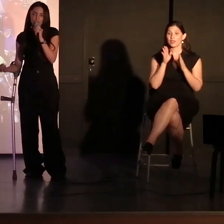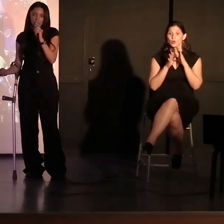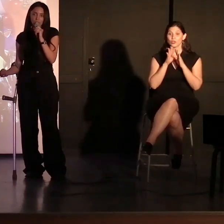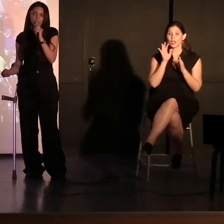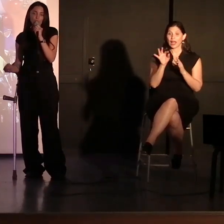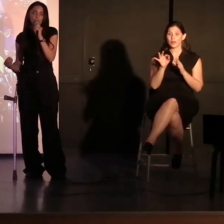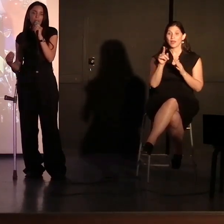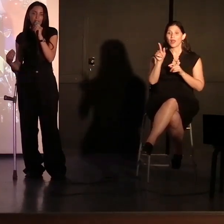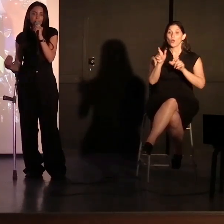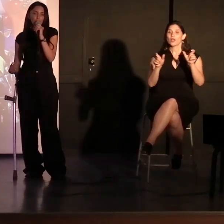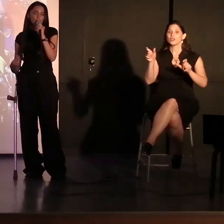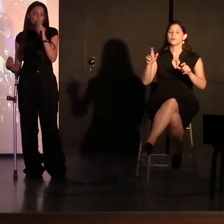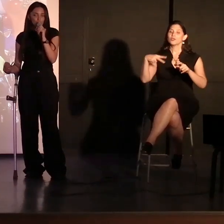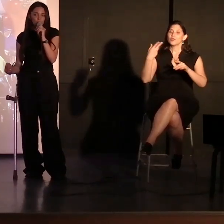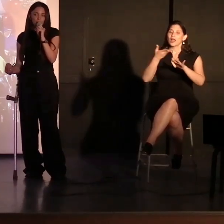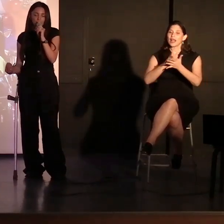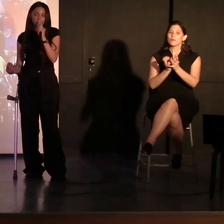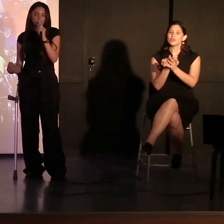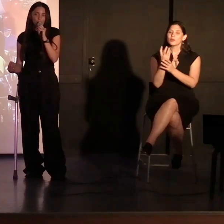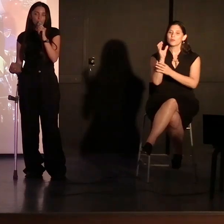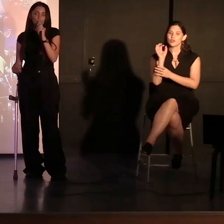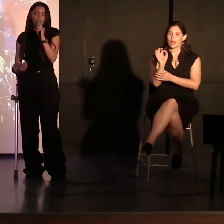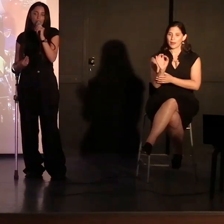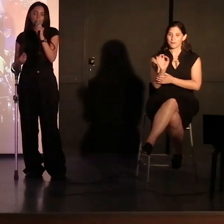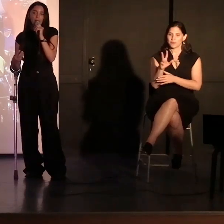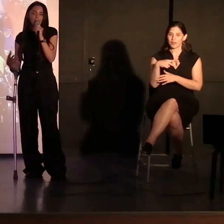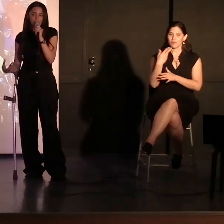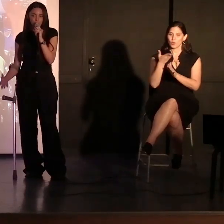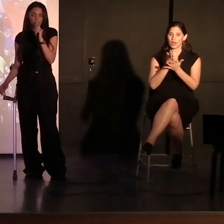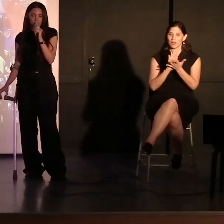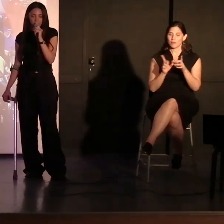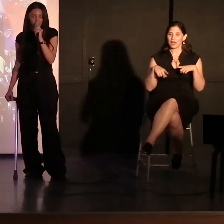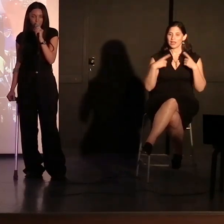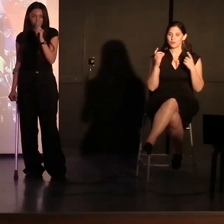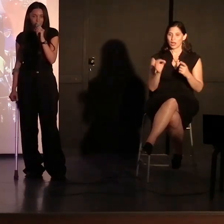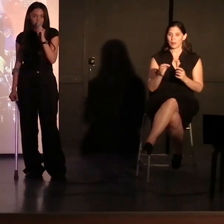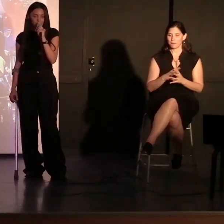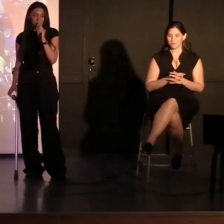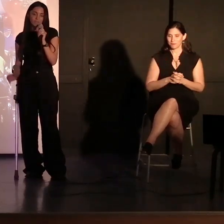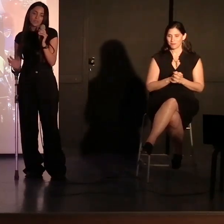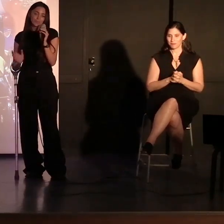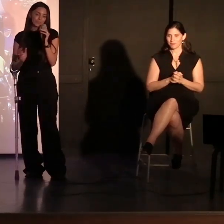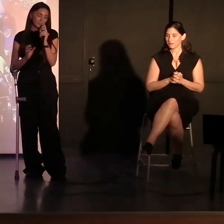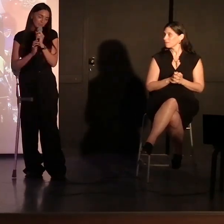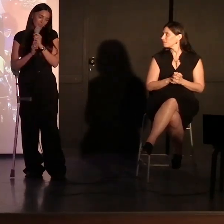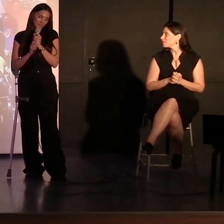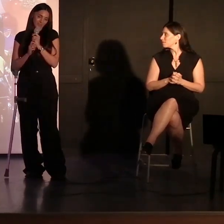אלו אנשים שיהיו חלק השיקום שלכם וההוא חלק מהחיים שלכם